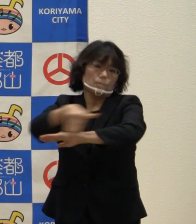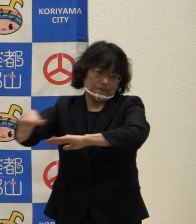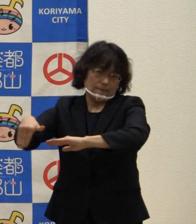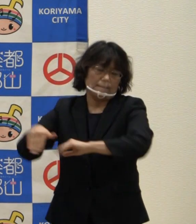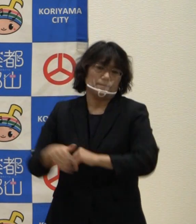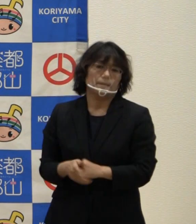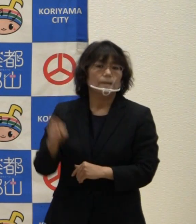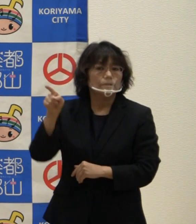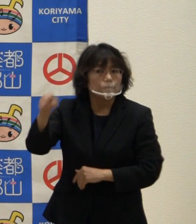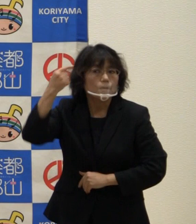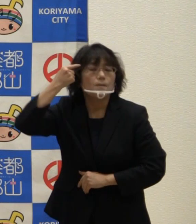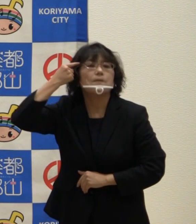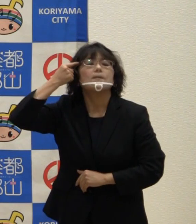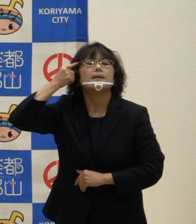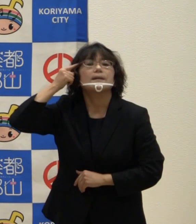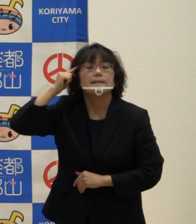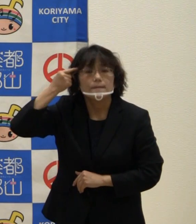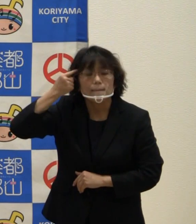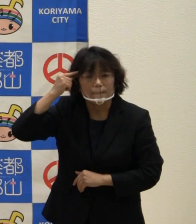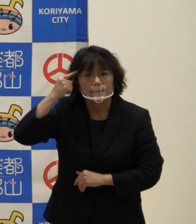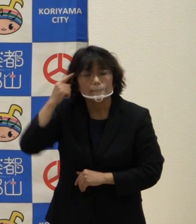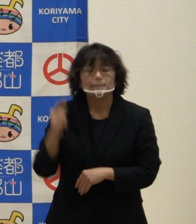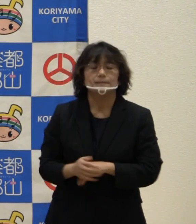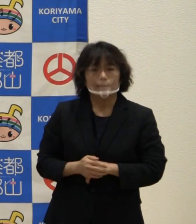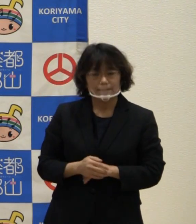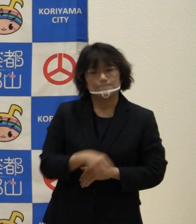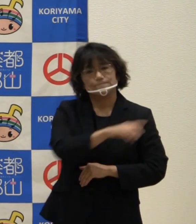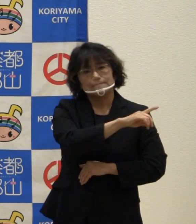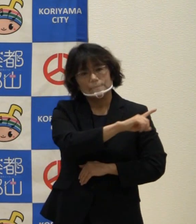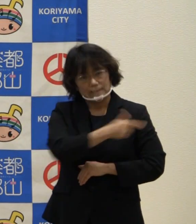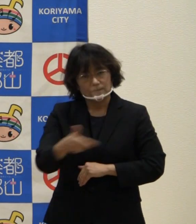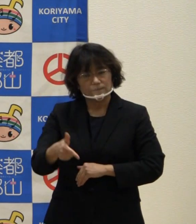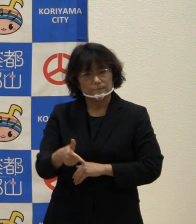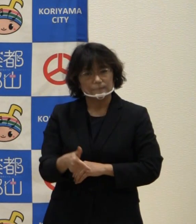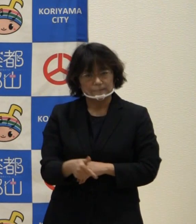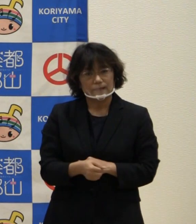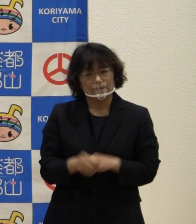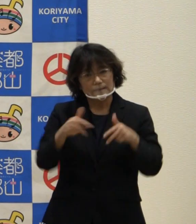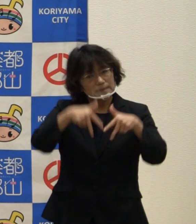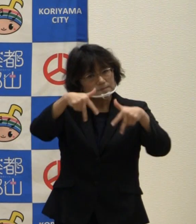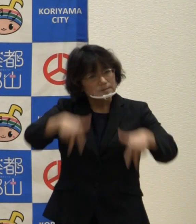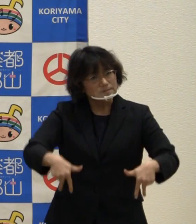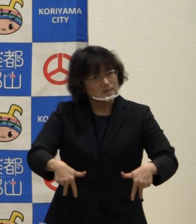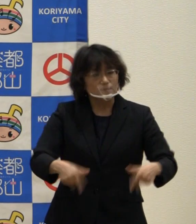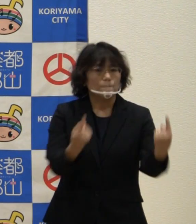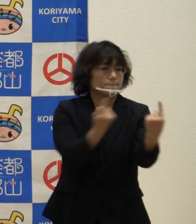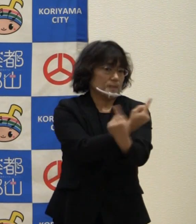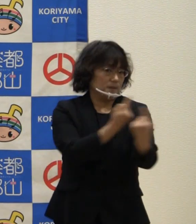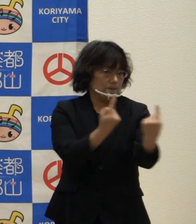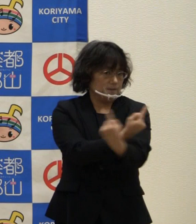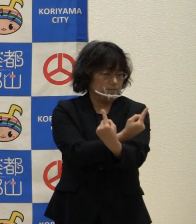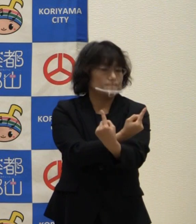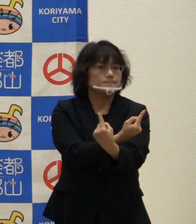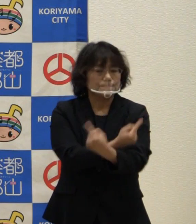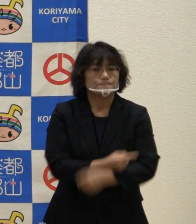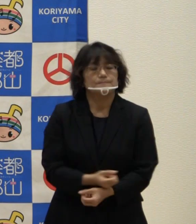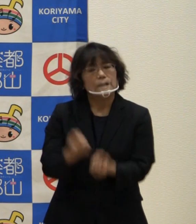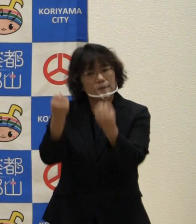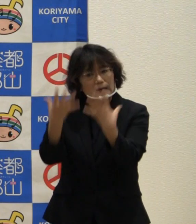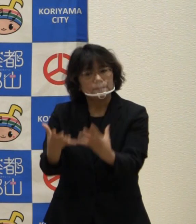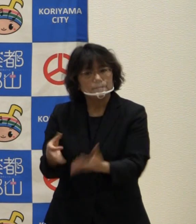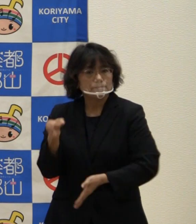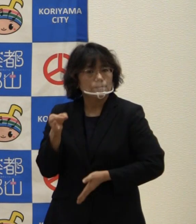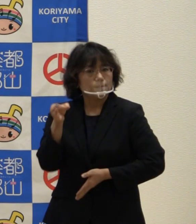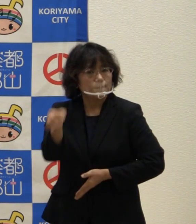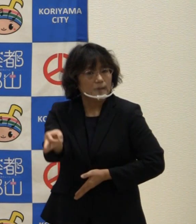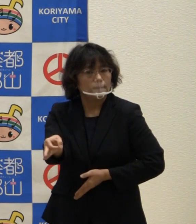それを意識したさまざまなシステムの公開あるいは、新規の投資という